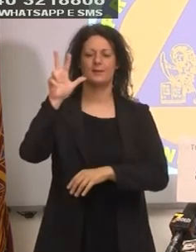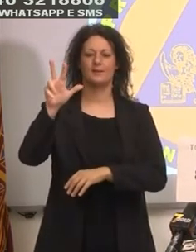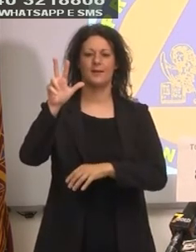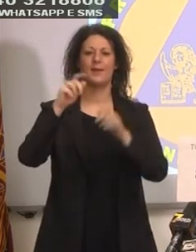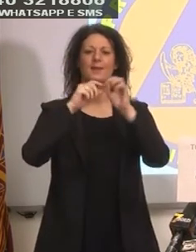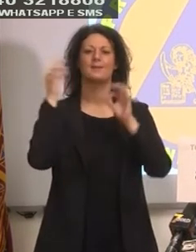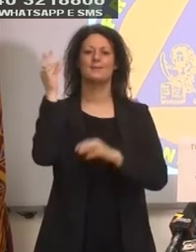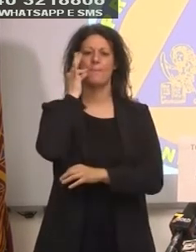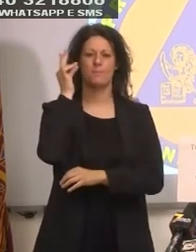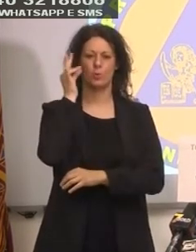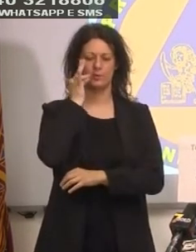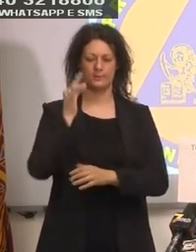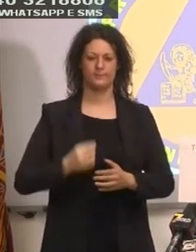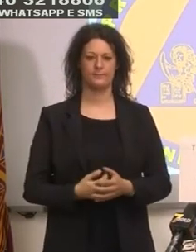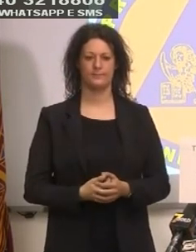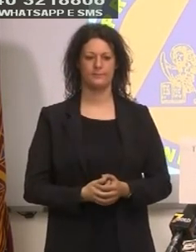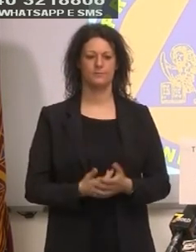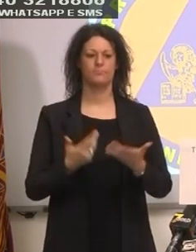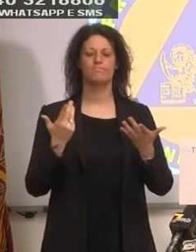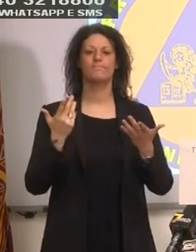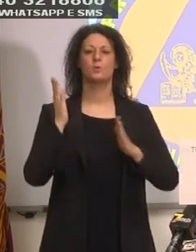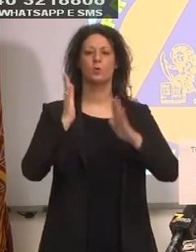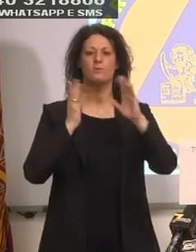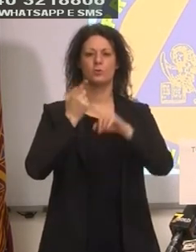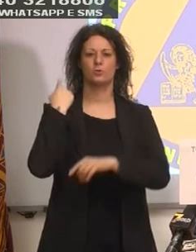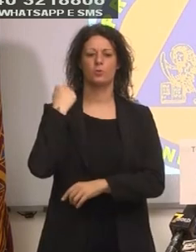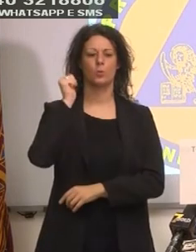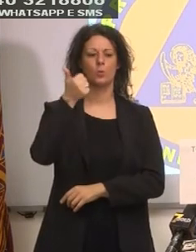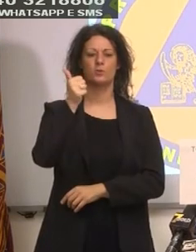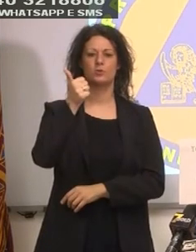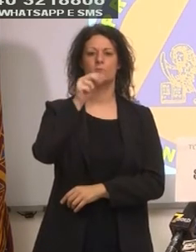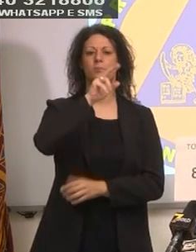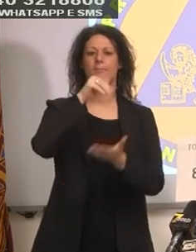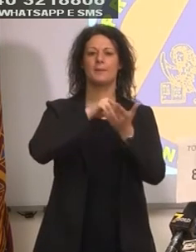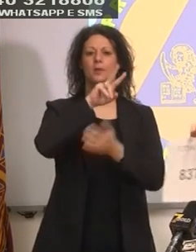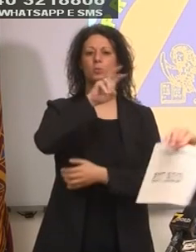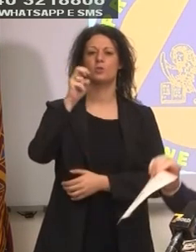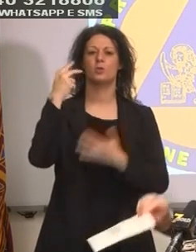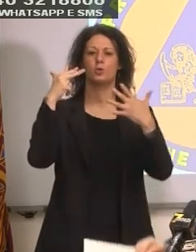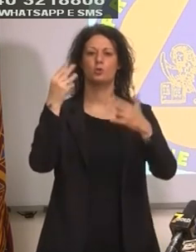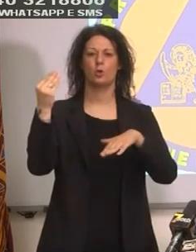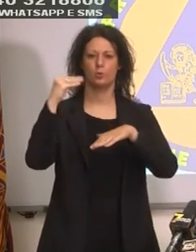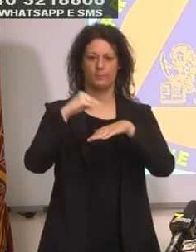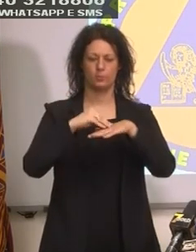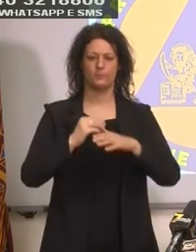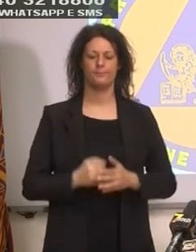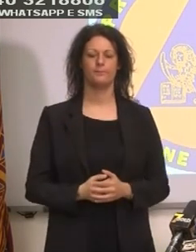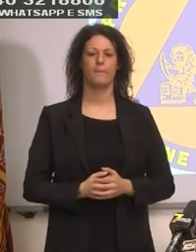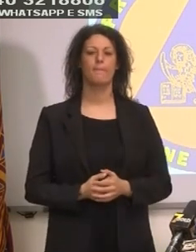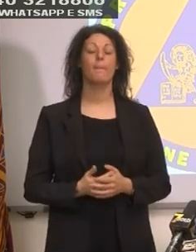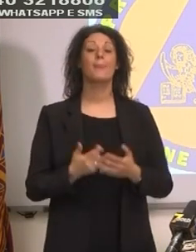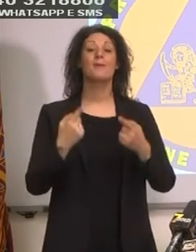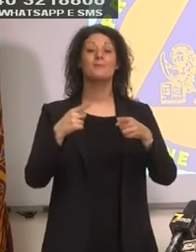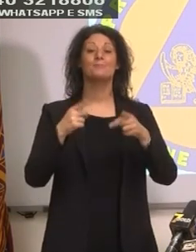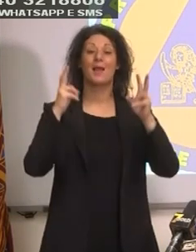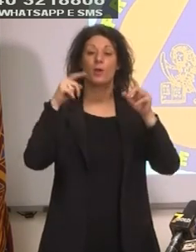837.933 tamponi, sono 11.218 in più rispetto a ieri. Peraltro, devo dirvi, sui tamponi,